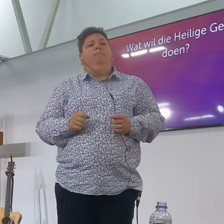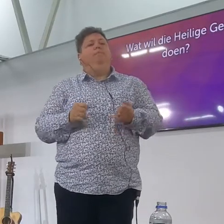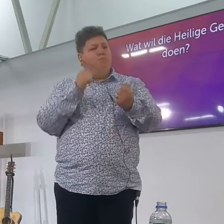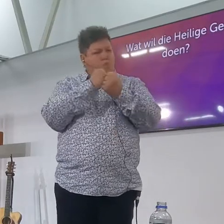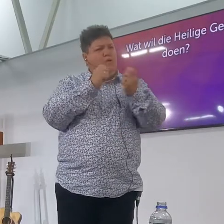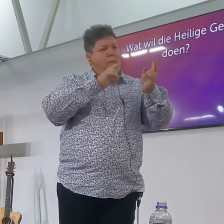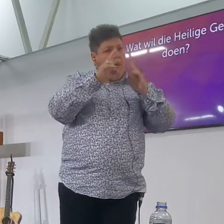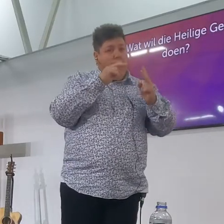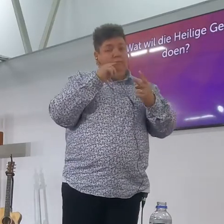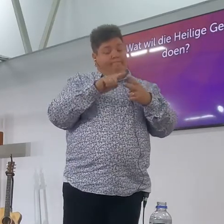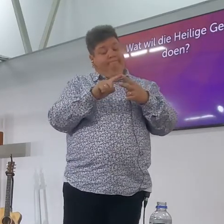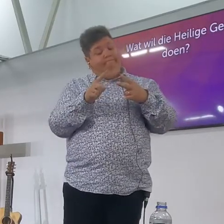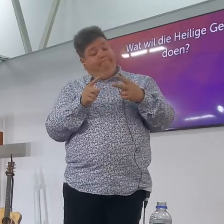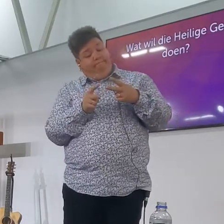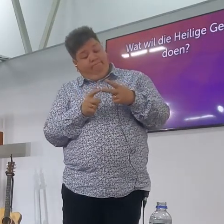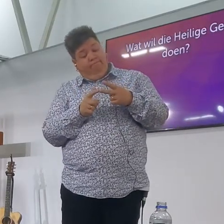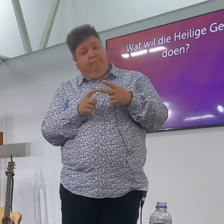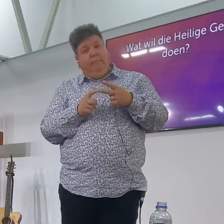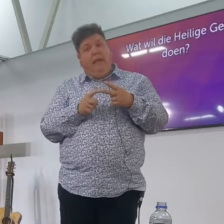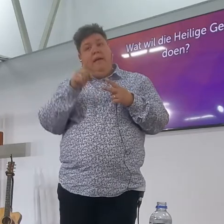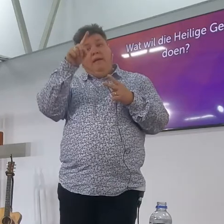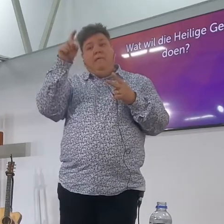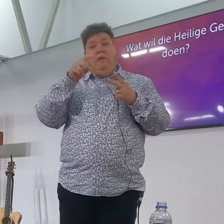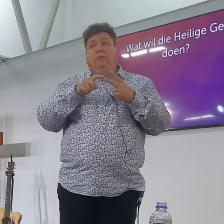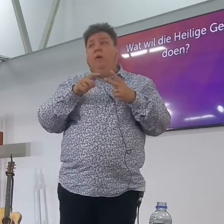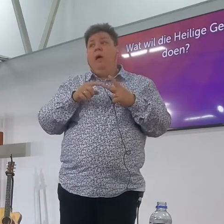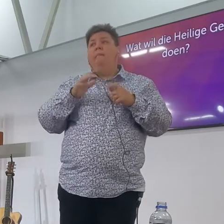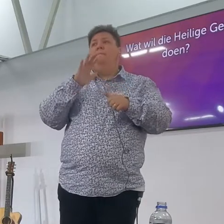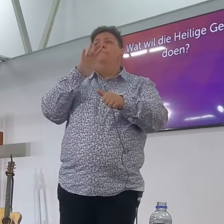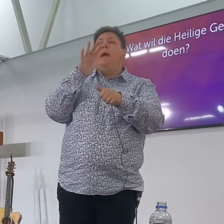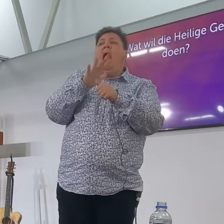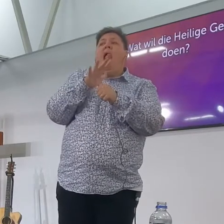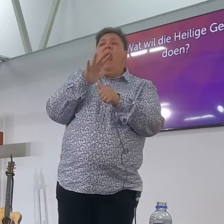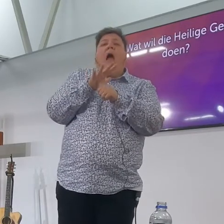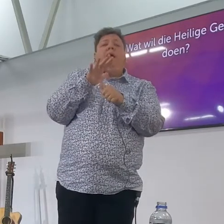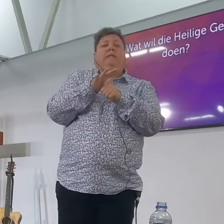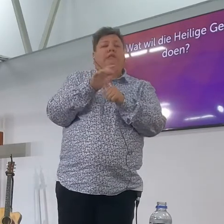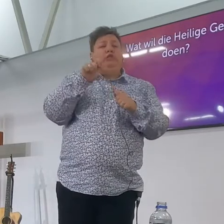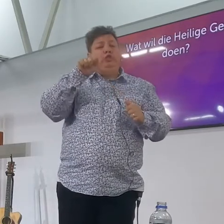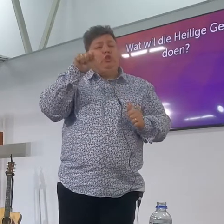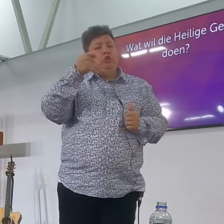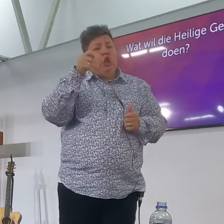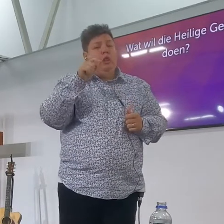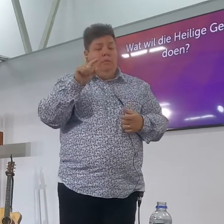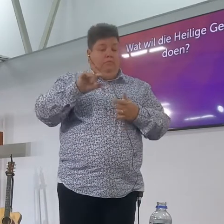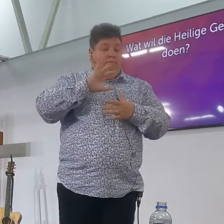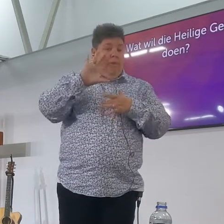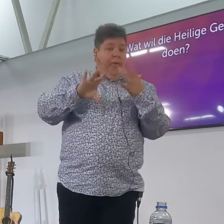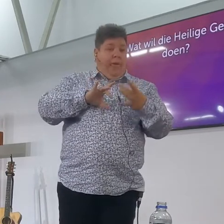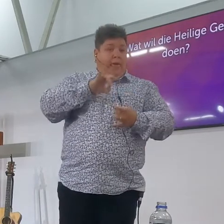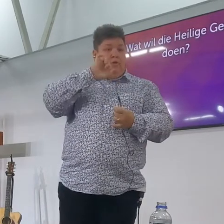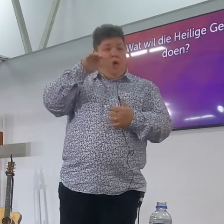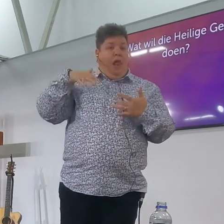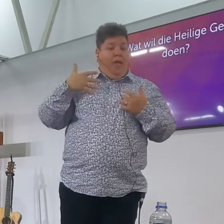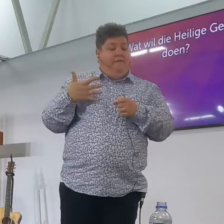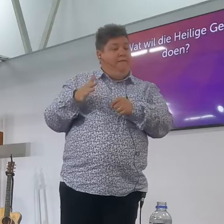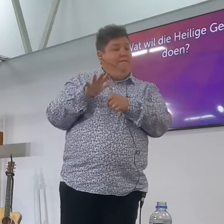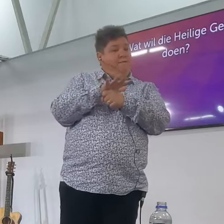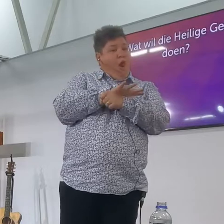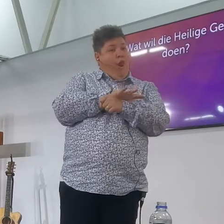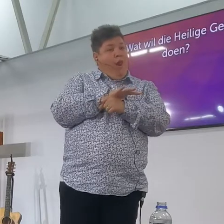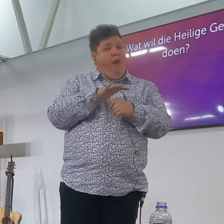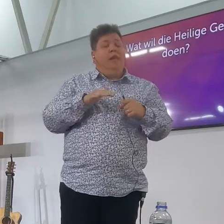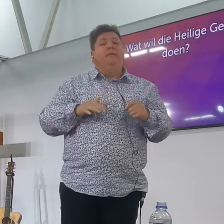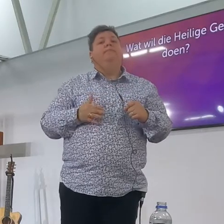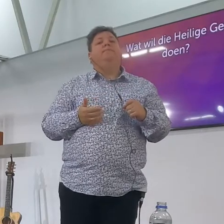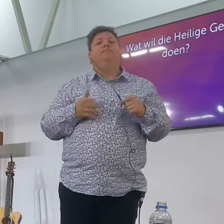dit vir mekaar sê. Die tweede belangrike vraag, en hier is dalk die groot en die belangrikste sleutel van 'n geesvervulde lewe, en ek dink dis hoekom